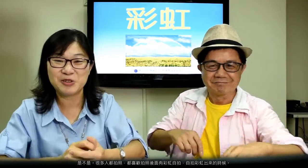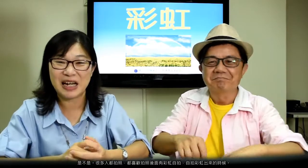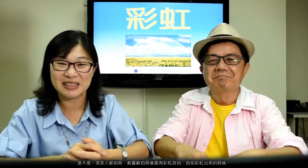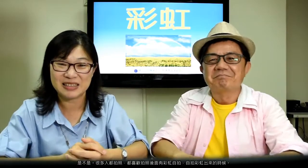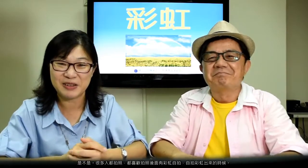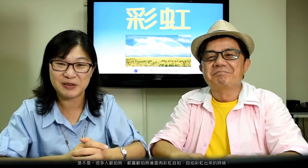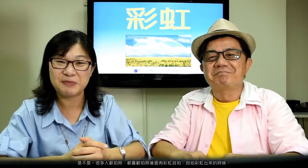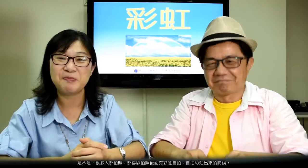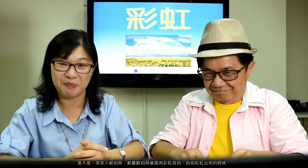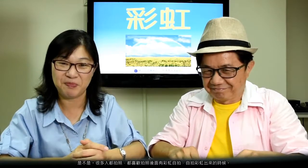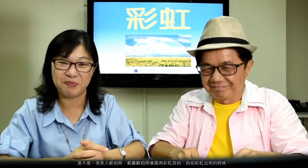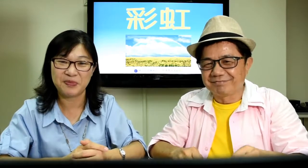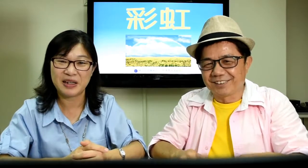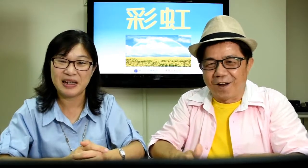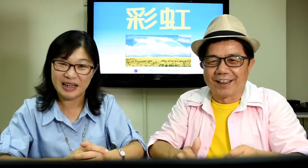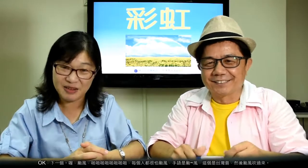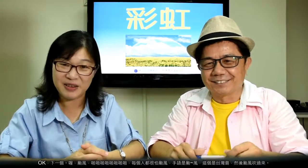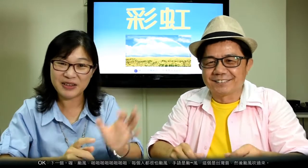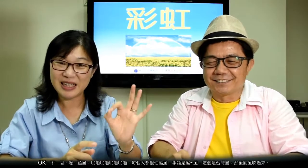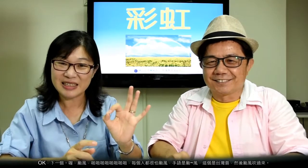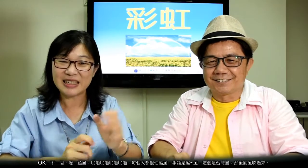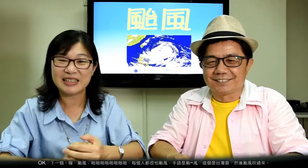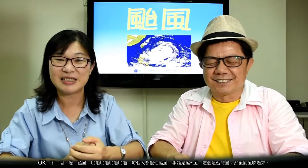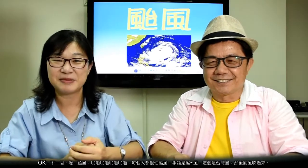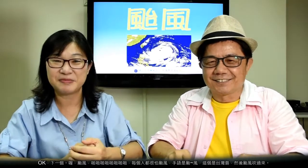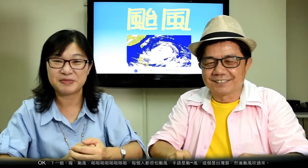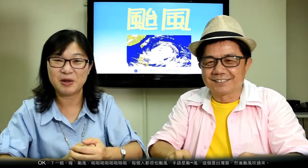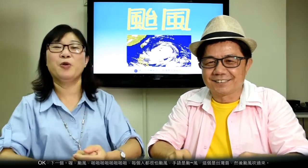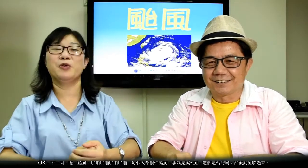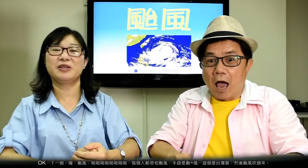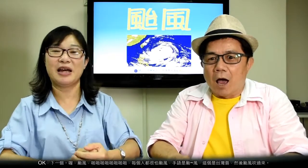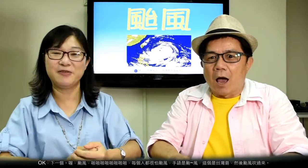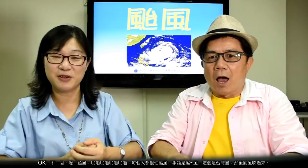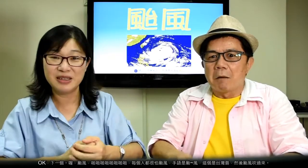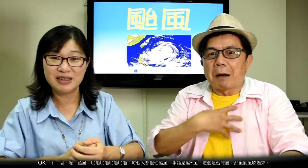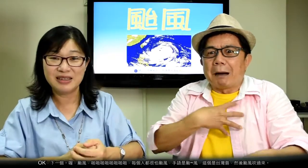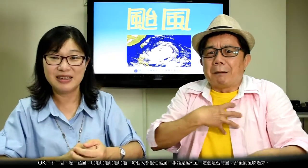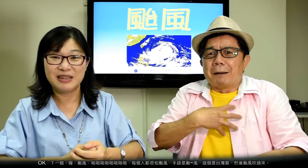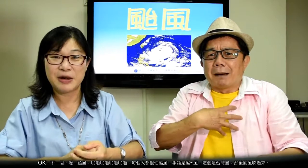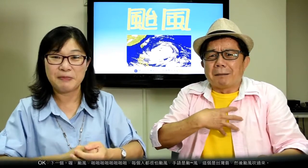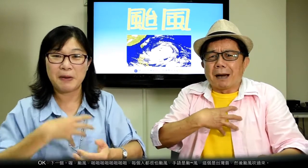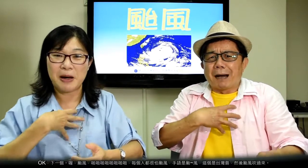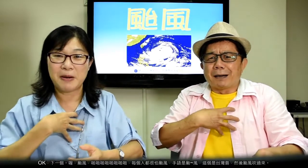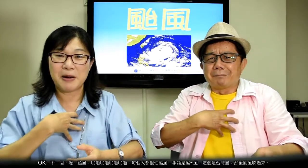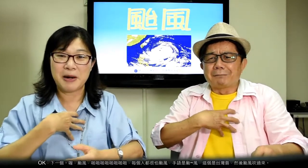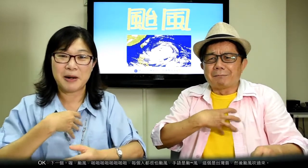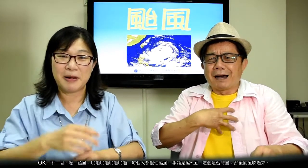出来的时候，嗯 ，OK， 下一个，哦，台风，啪啪啪啪啪啪啪